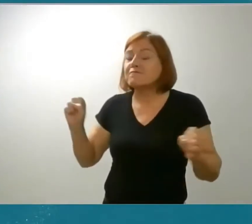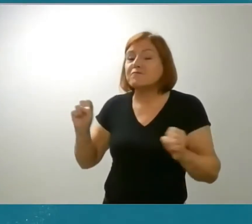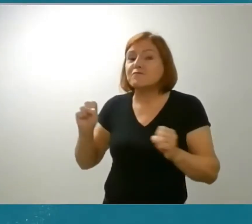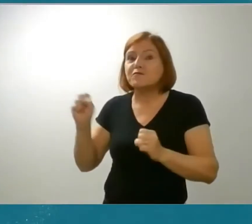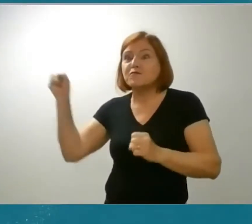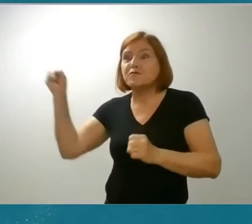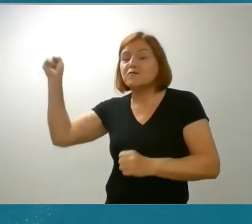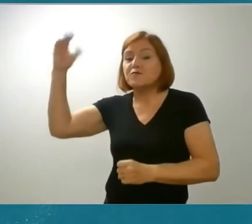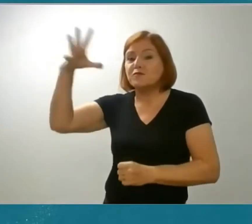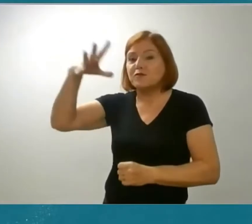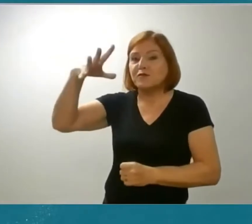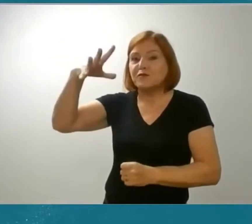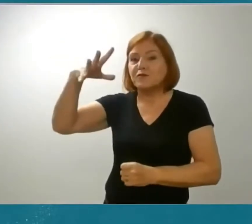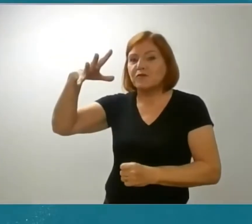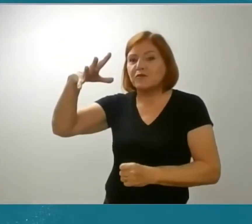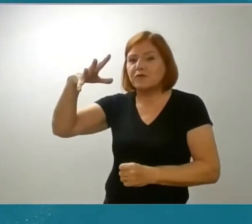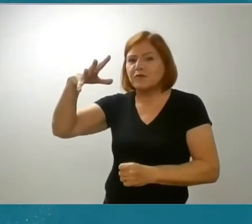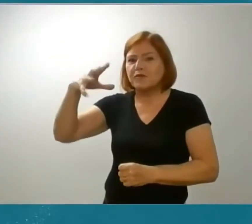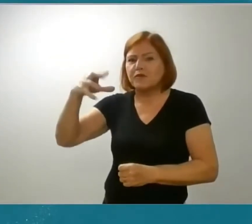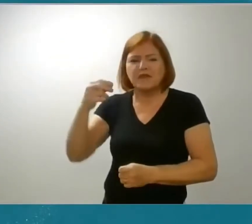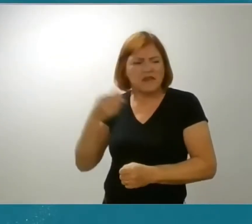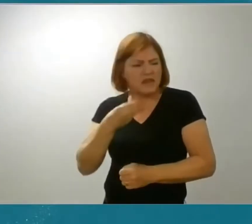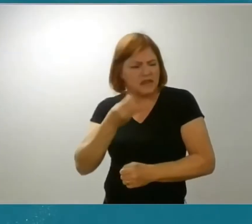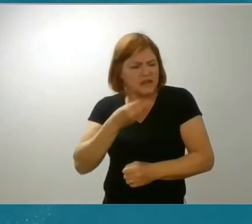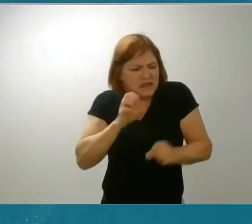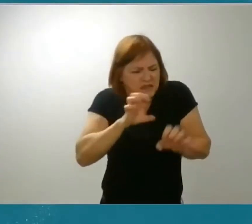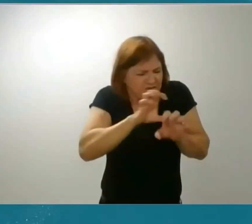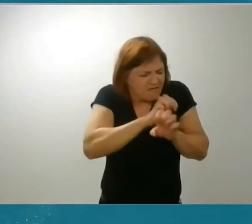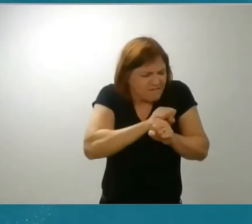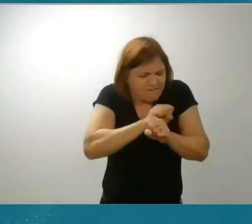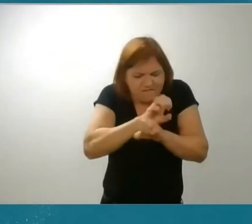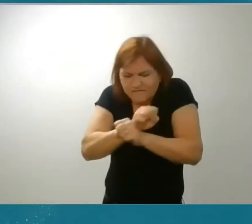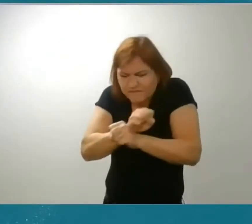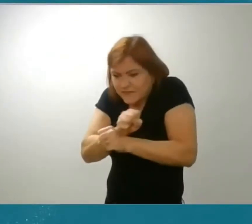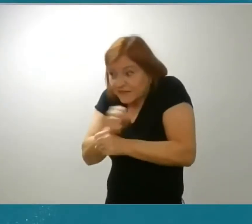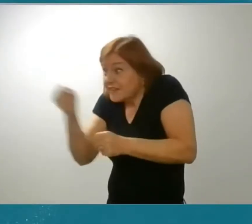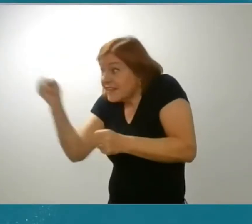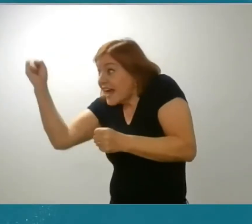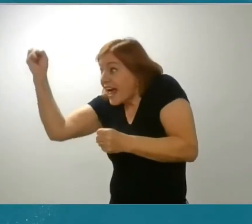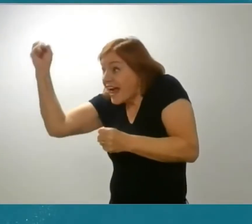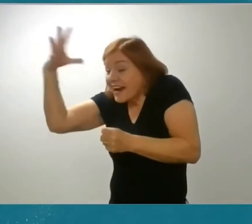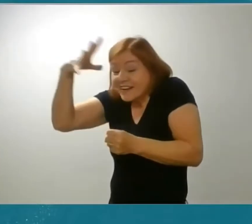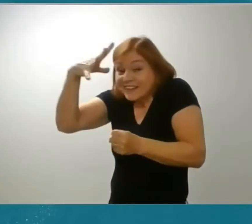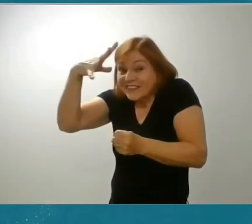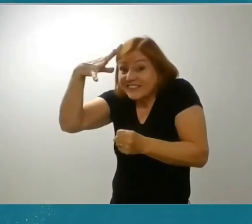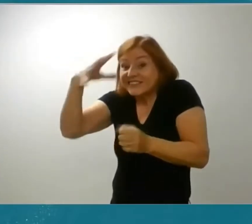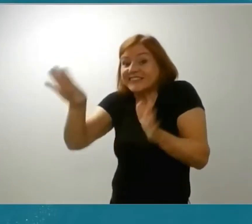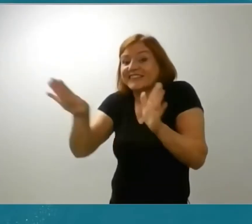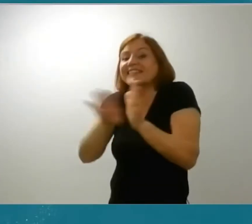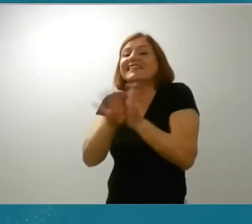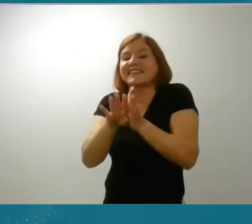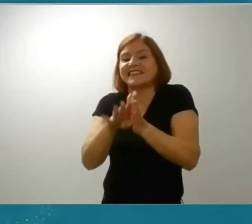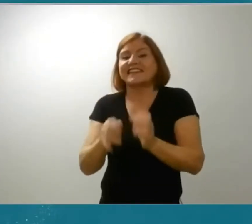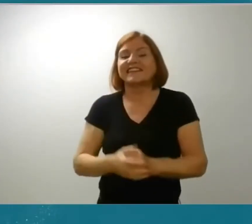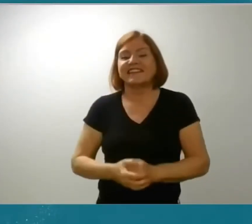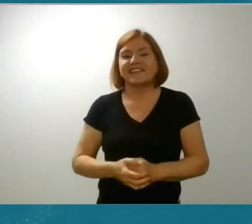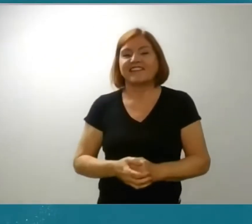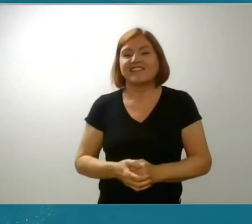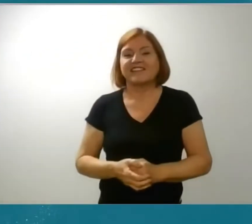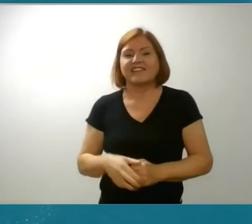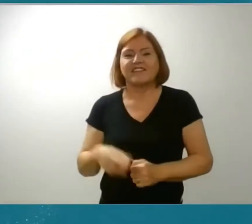A terra que estava aflita não vai continuar na obscuridade. Porque nós estamos aqui. O rei